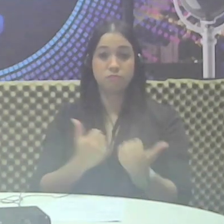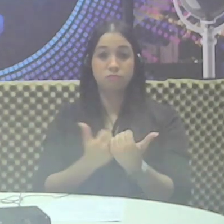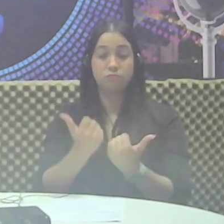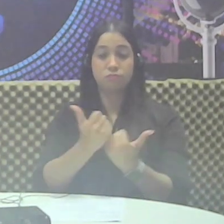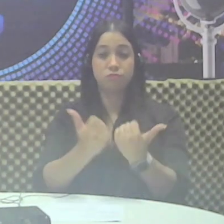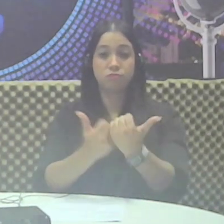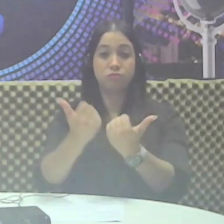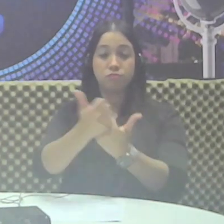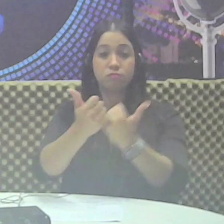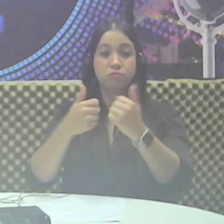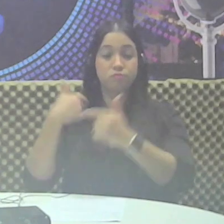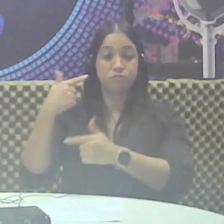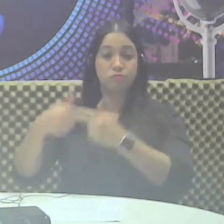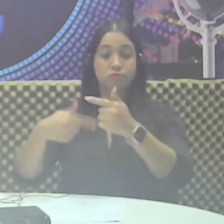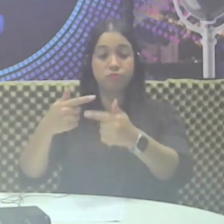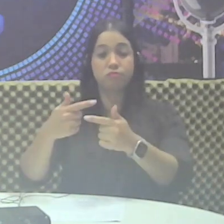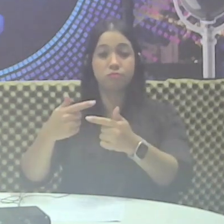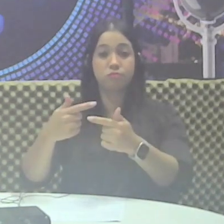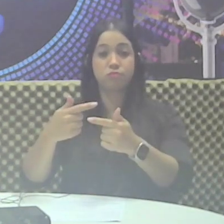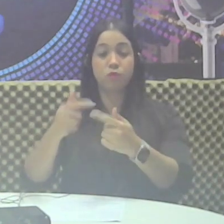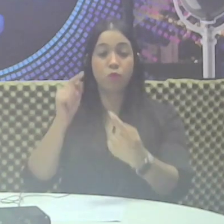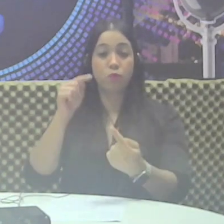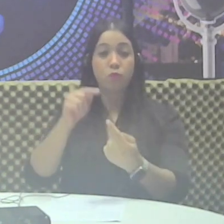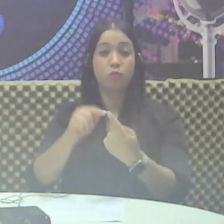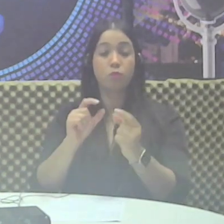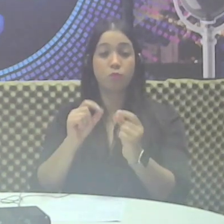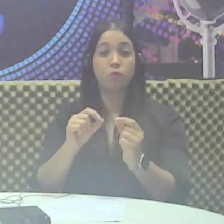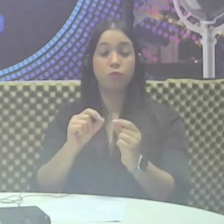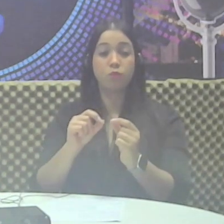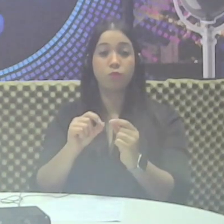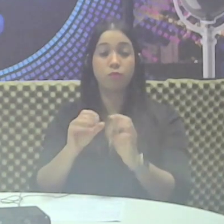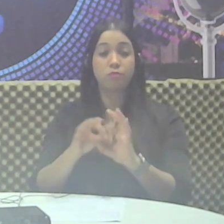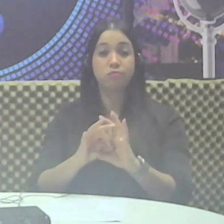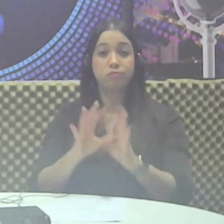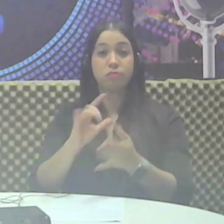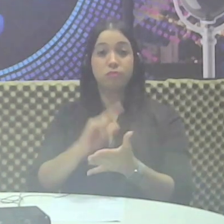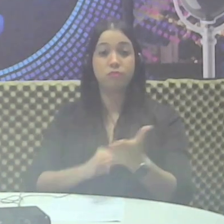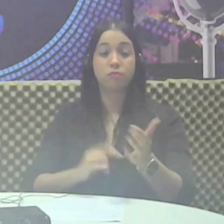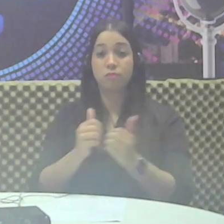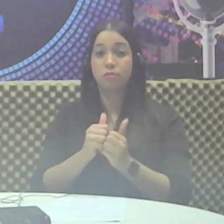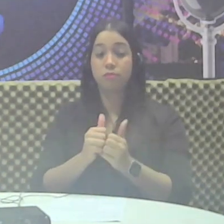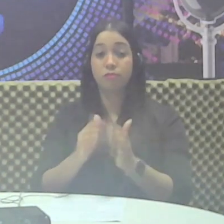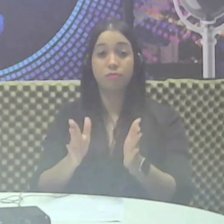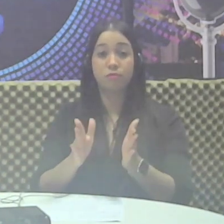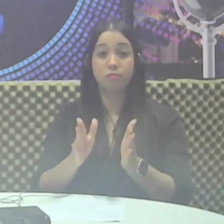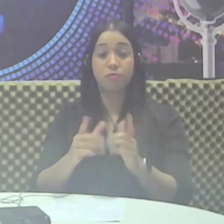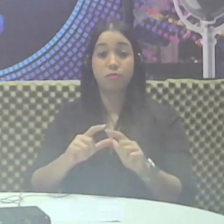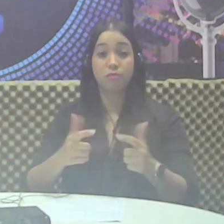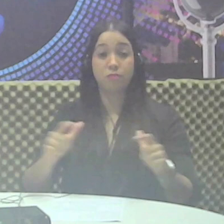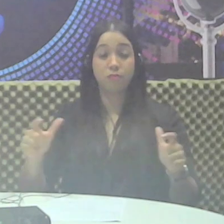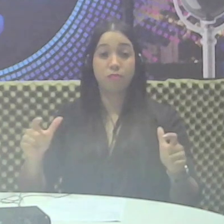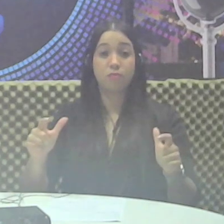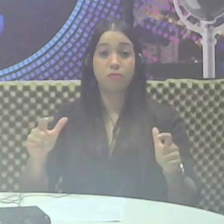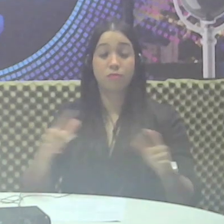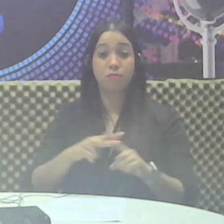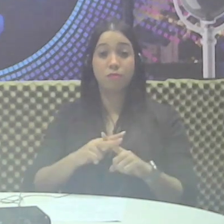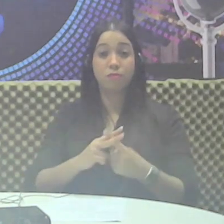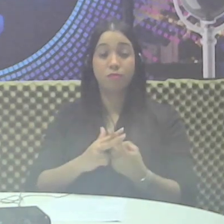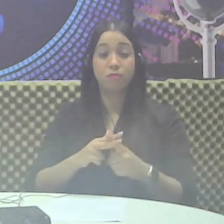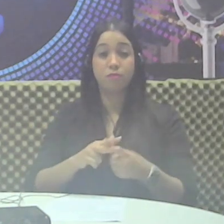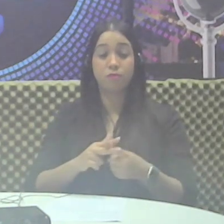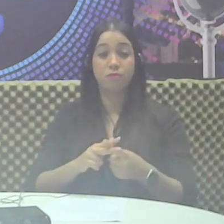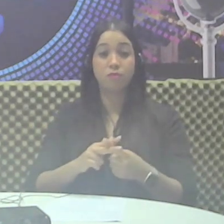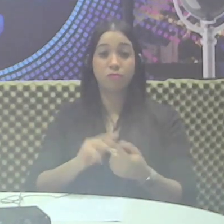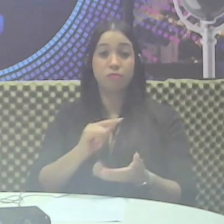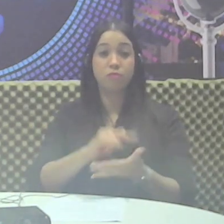hereditária, regulamentada pelo decreto, tem por objetivo promover autorizações para aberturas, ampliações e reformas nos